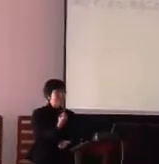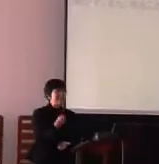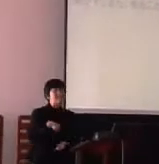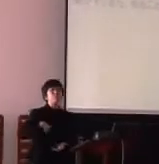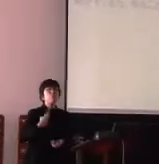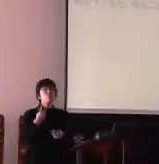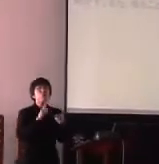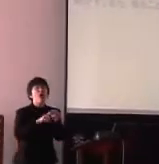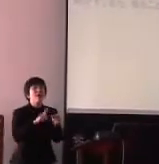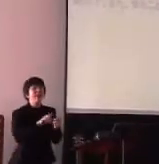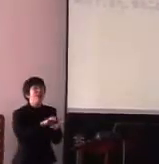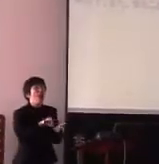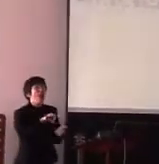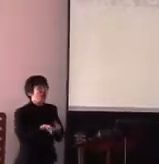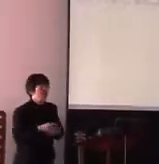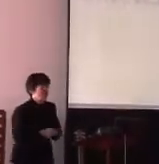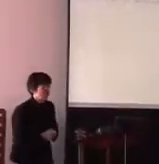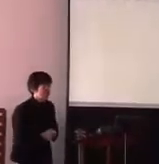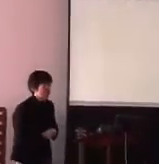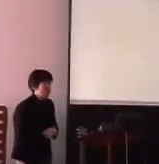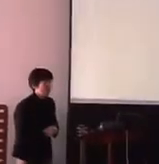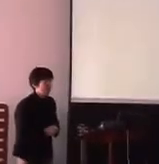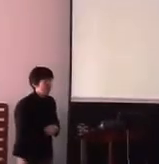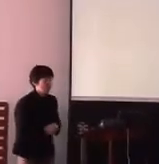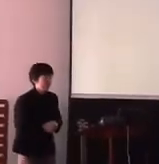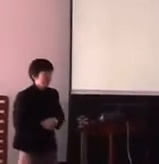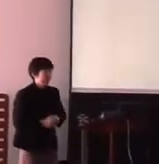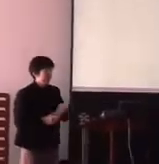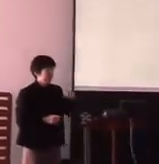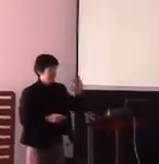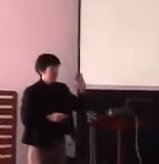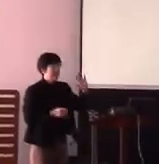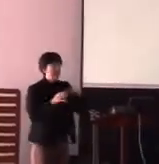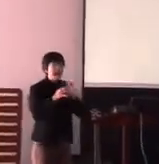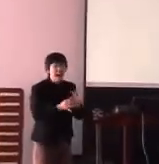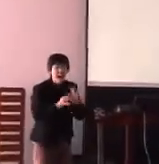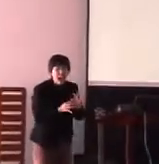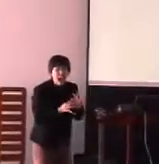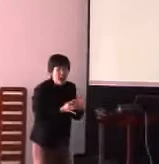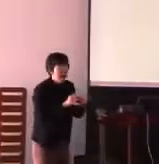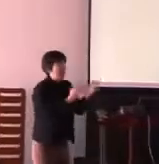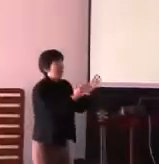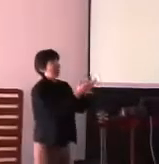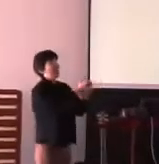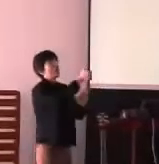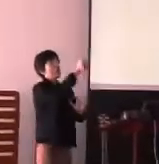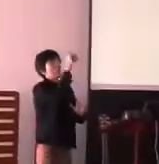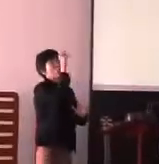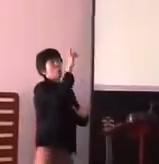ため、自分のためだから、イエス様の言葉を聞いても